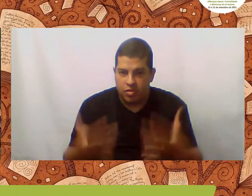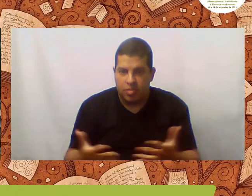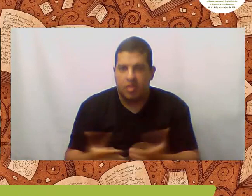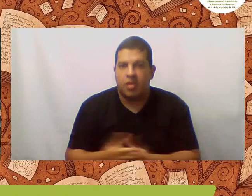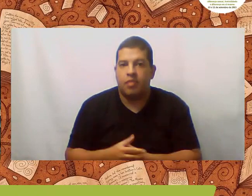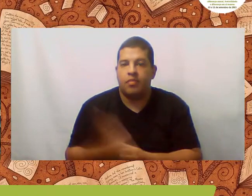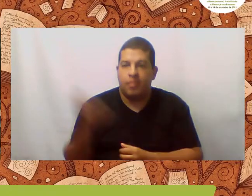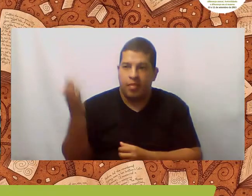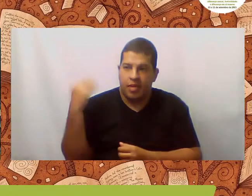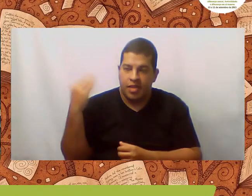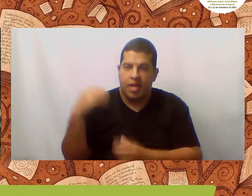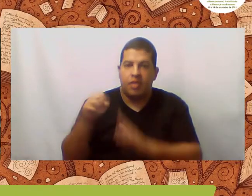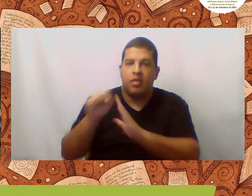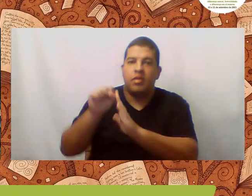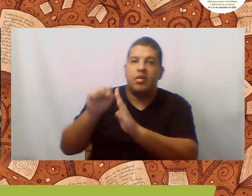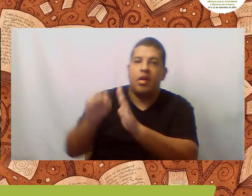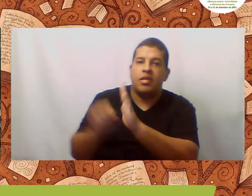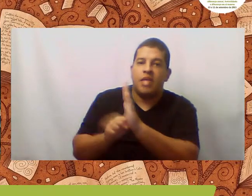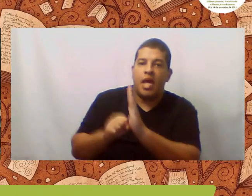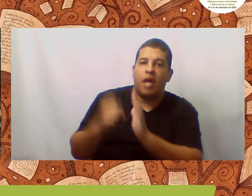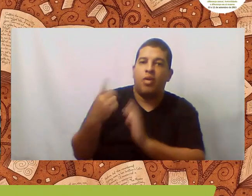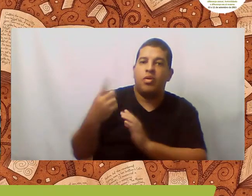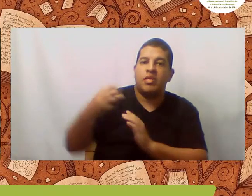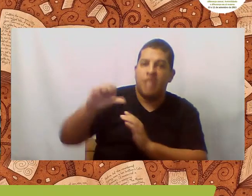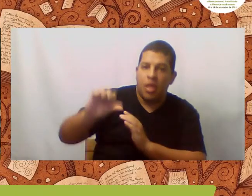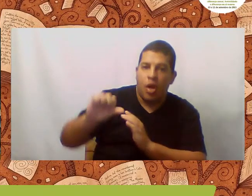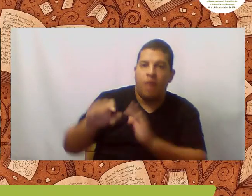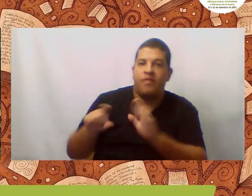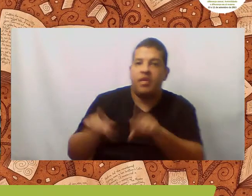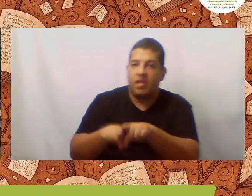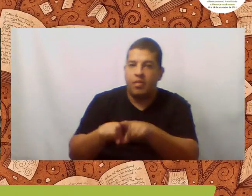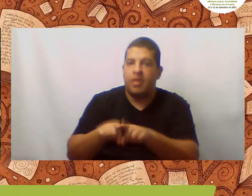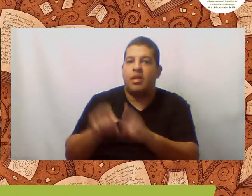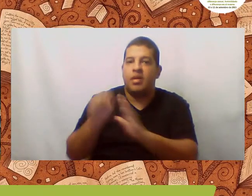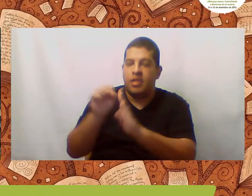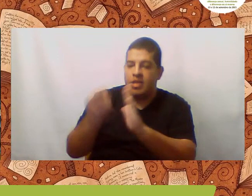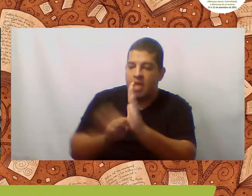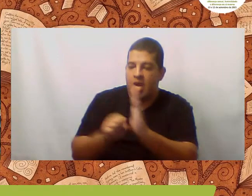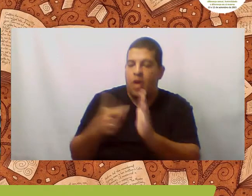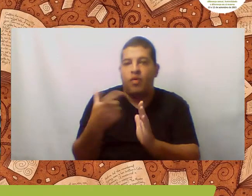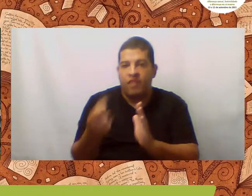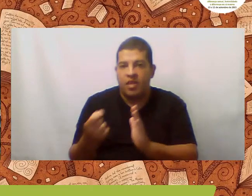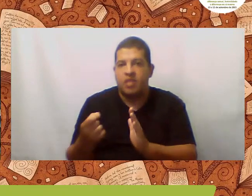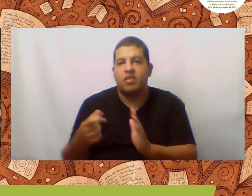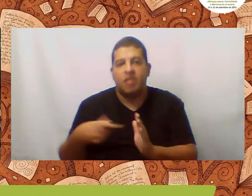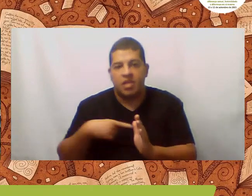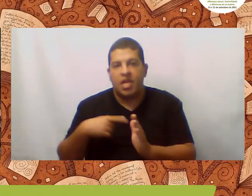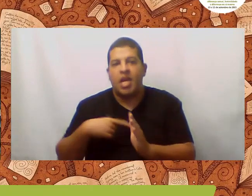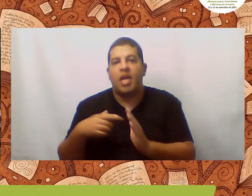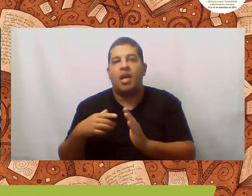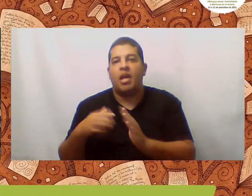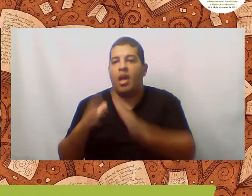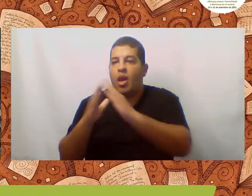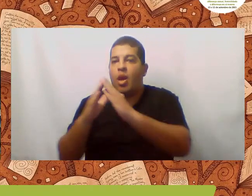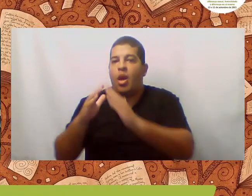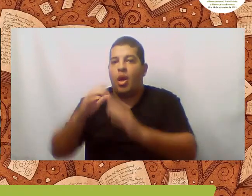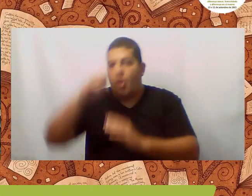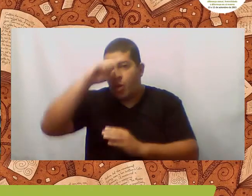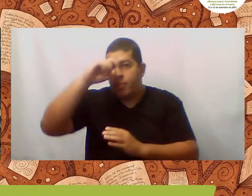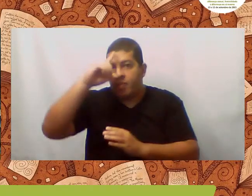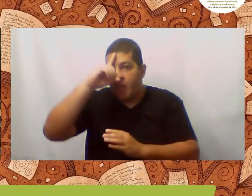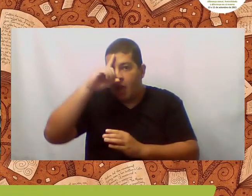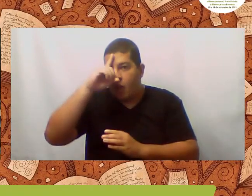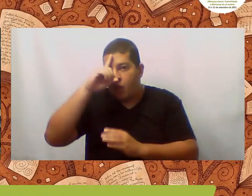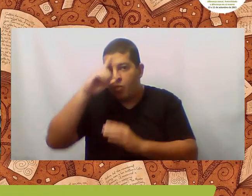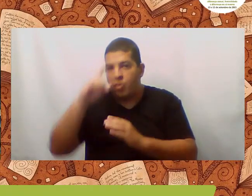século XIX e XX, as mulheres eram internadas a pedido dos seus